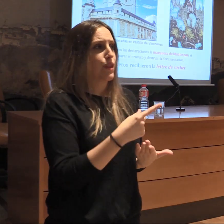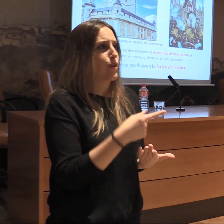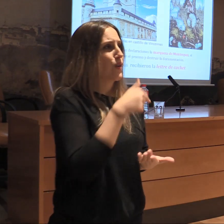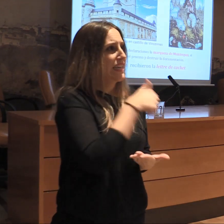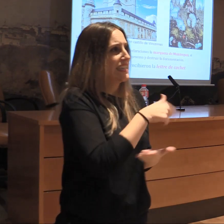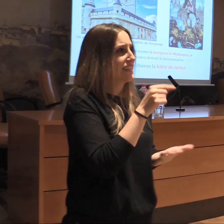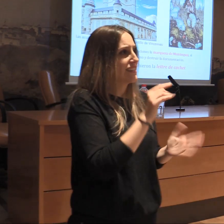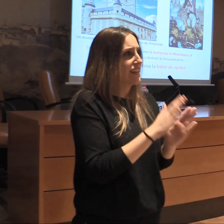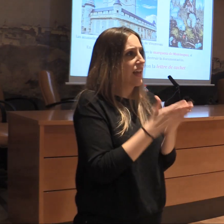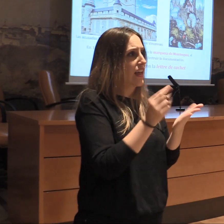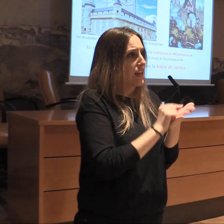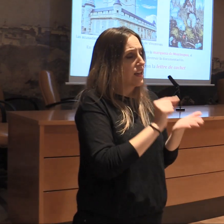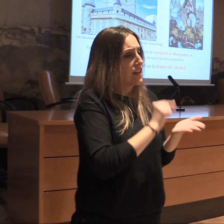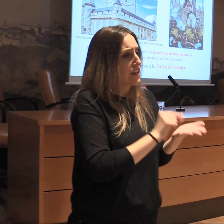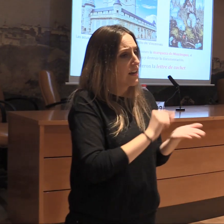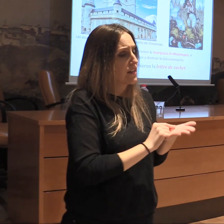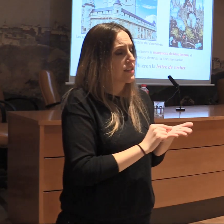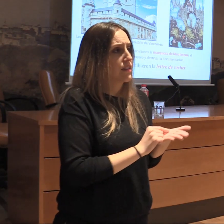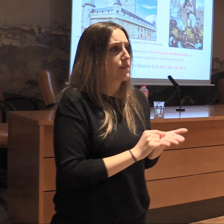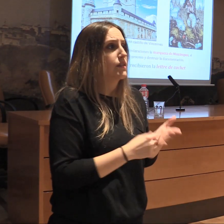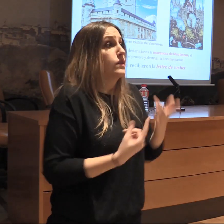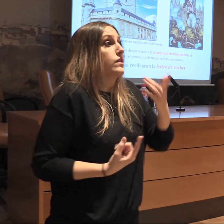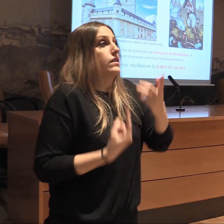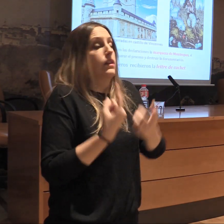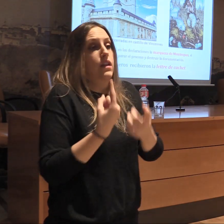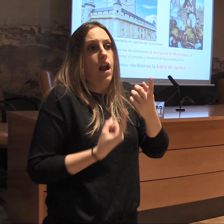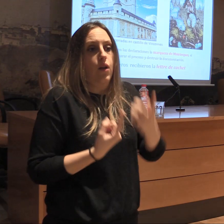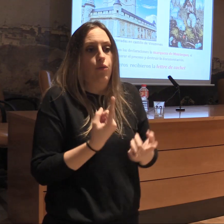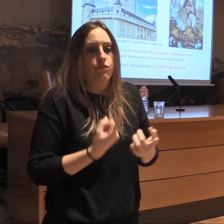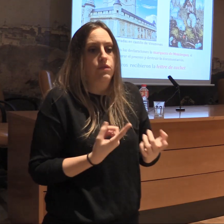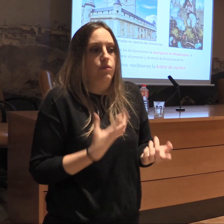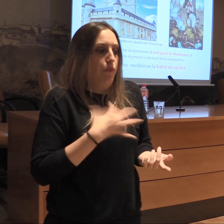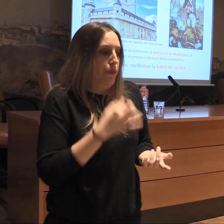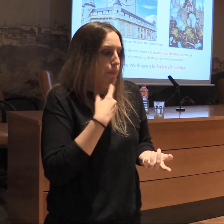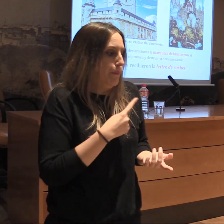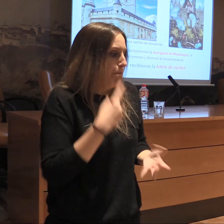esta carta de confinamiento, que algunos pudieron considerar